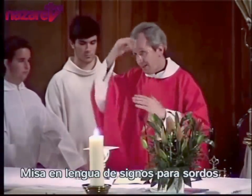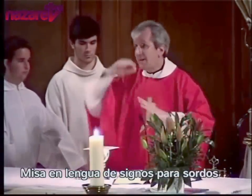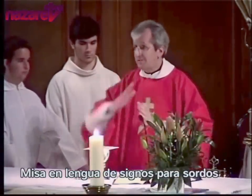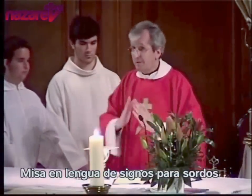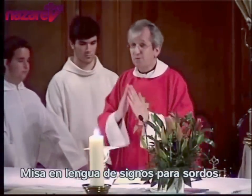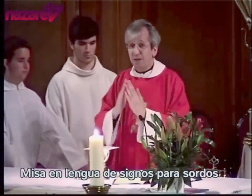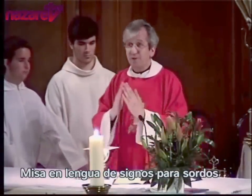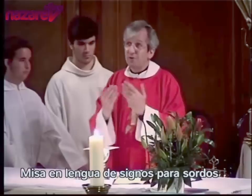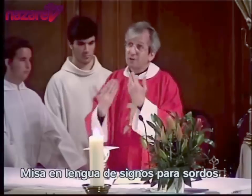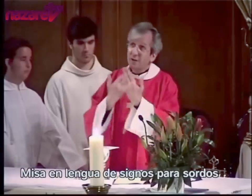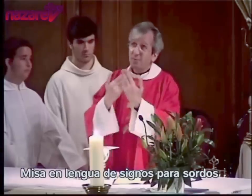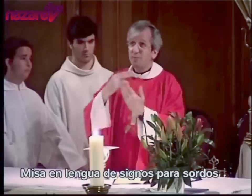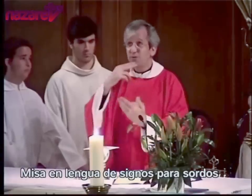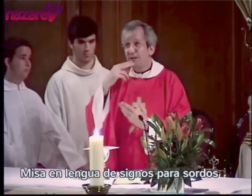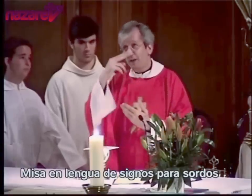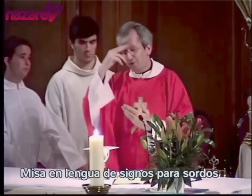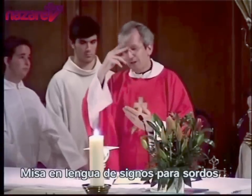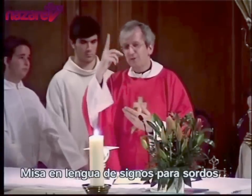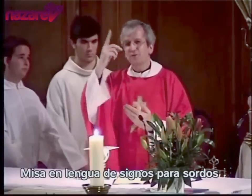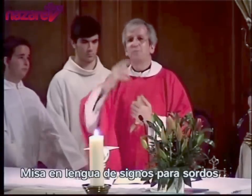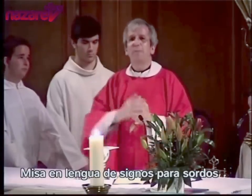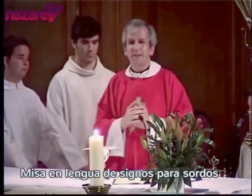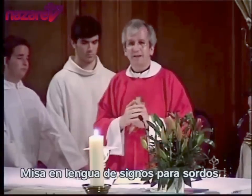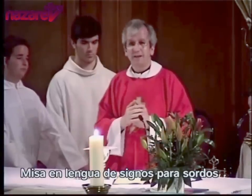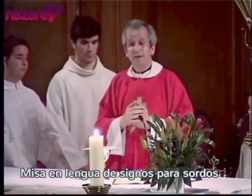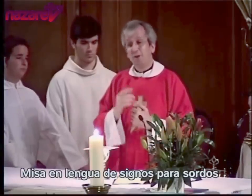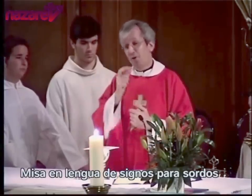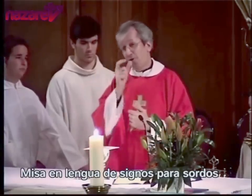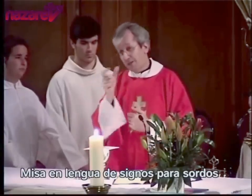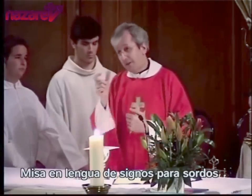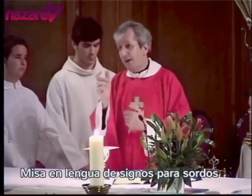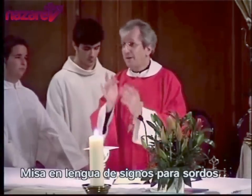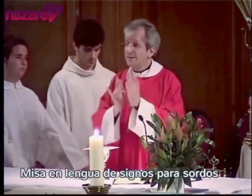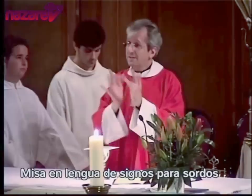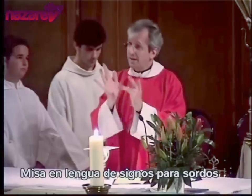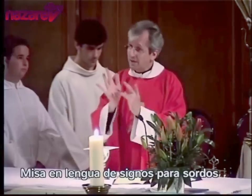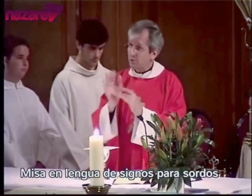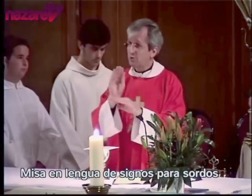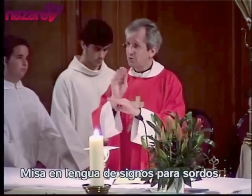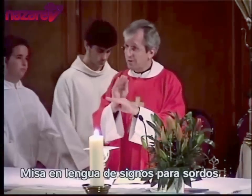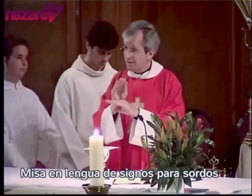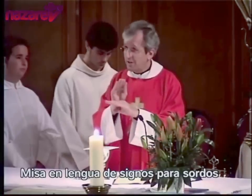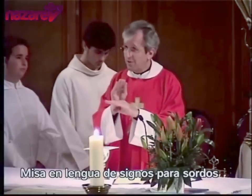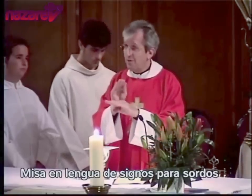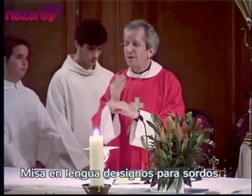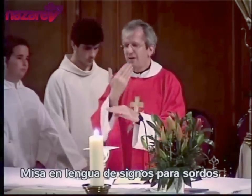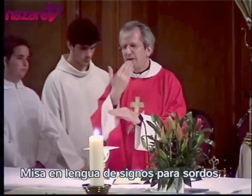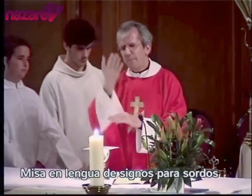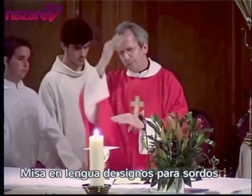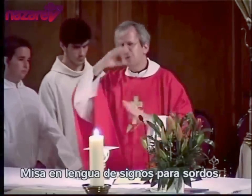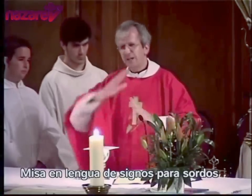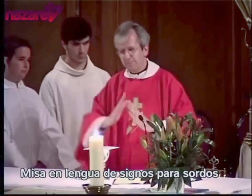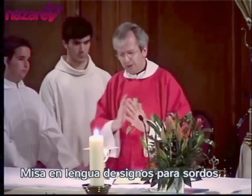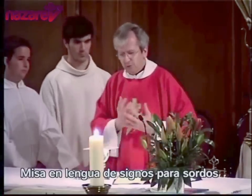Es gracias al Espíritu Santo que podemos dirigirnos a Dios como Padre. Con las palabras que Jesús nos enseñó,